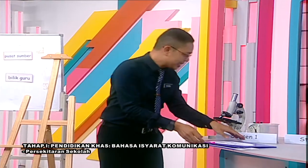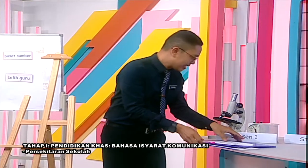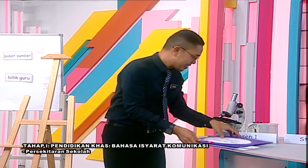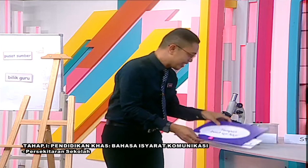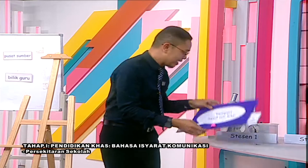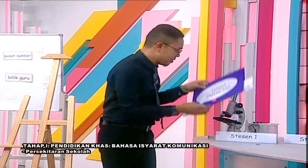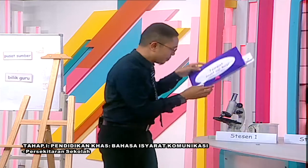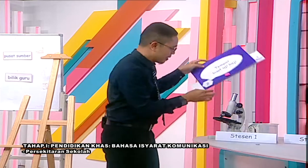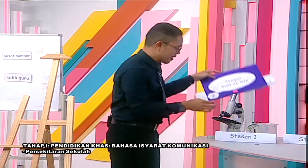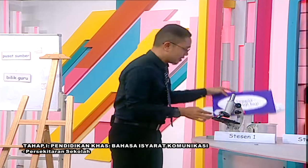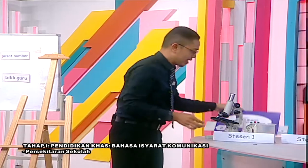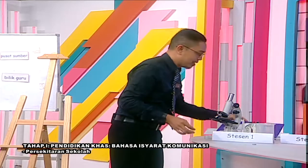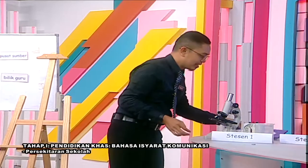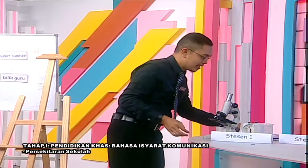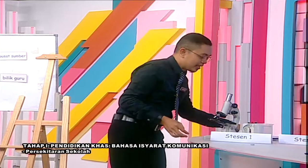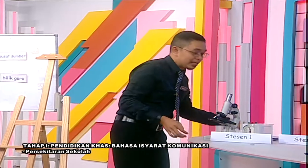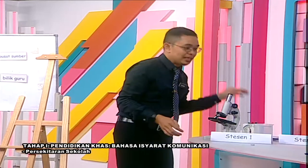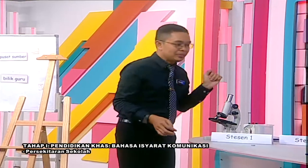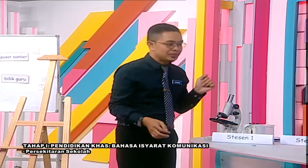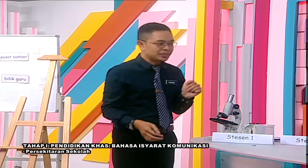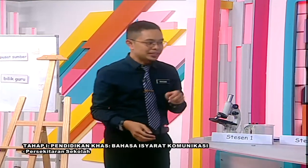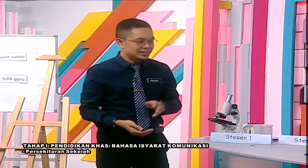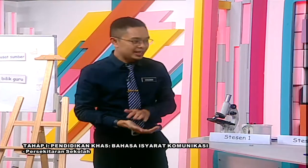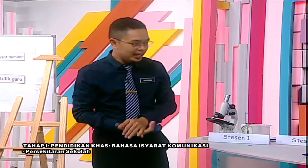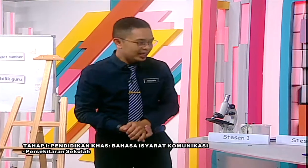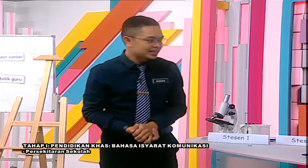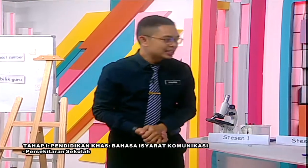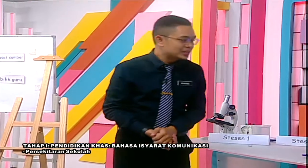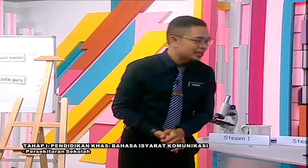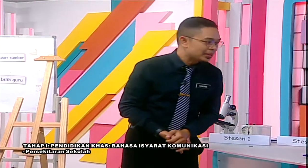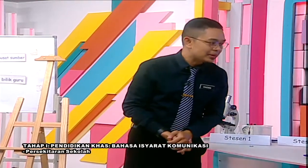dekat sini Okey. Nombor 2. Seterusnya saya akan seterusnya ambil nombor.